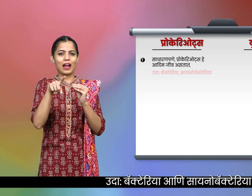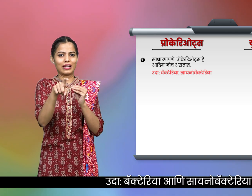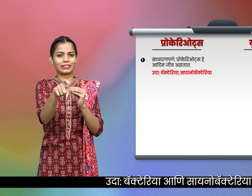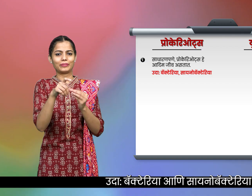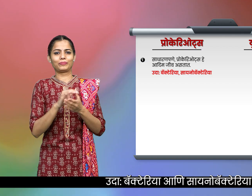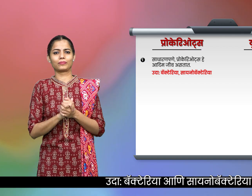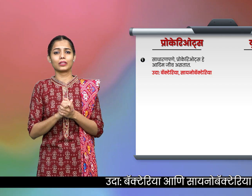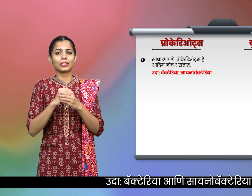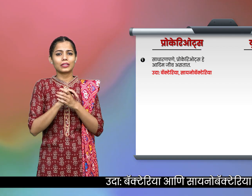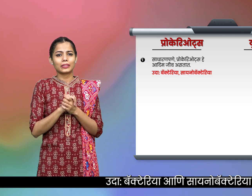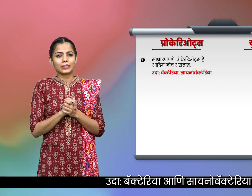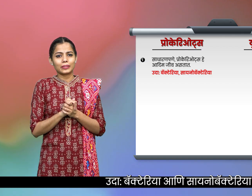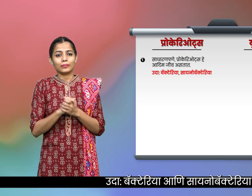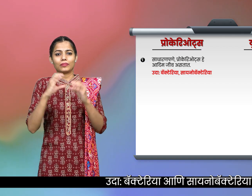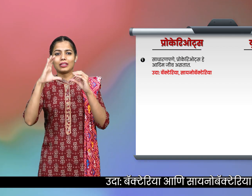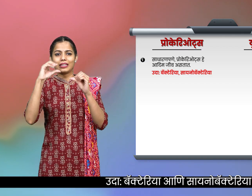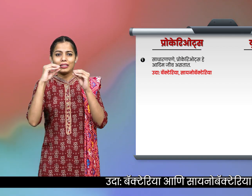उदाहरणार्थ बॅक्टेरिया आणि सायनोबॅक्टेरिया.